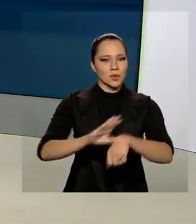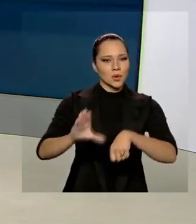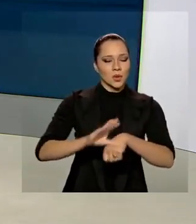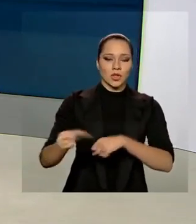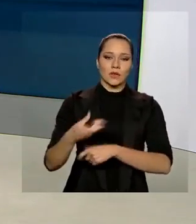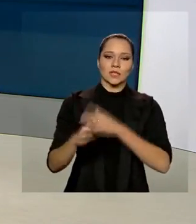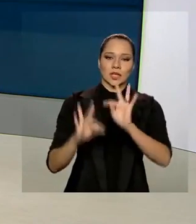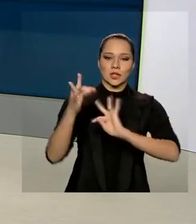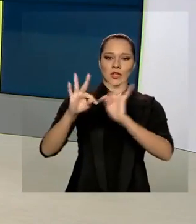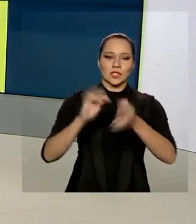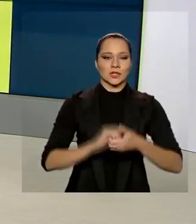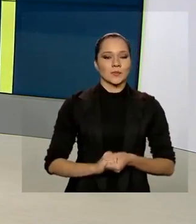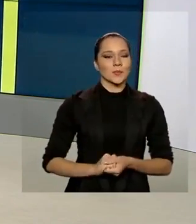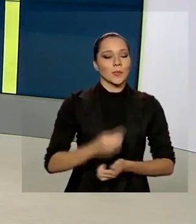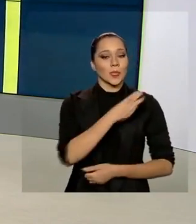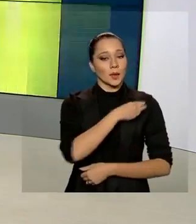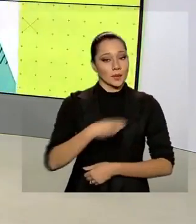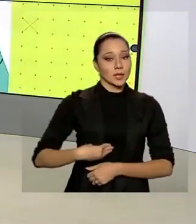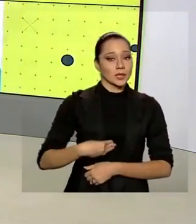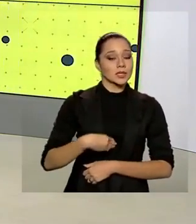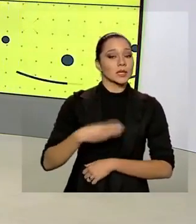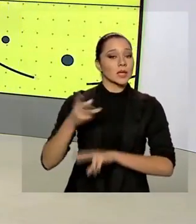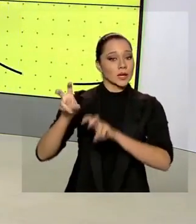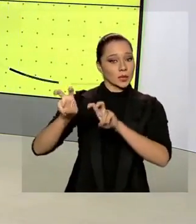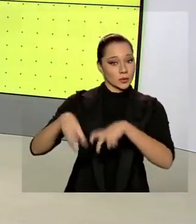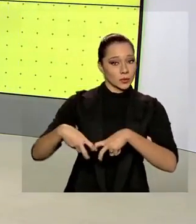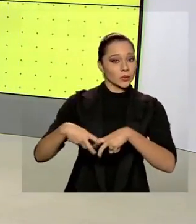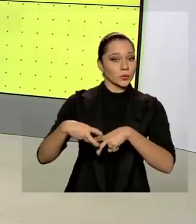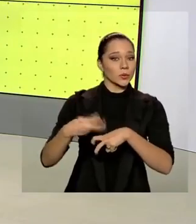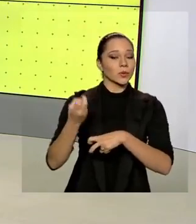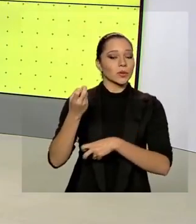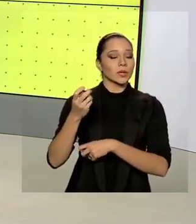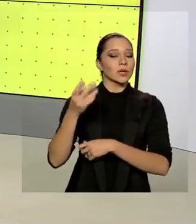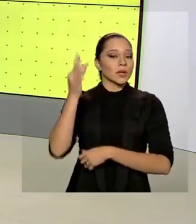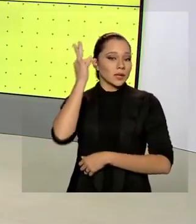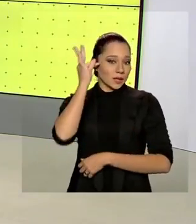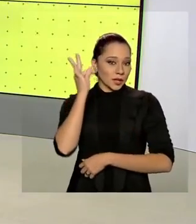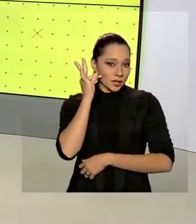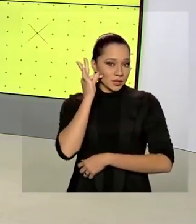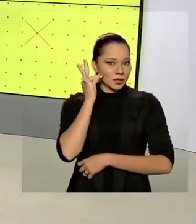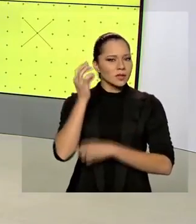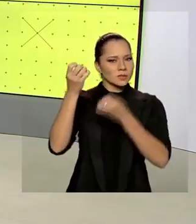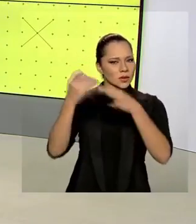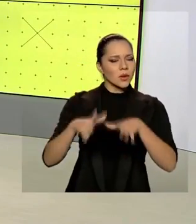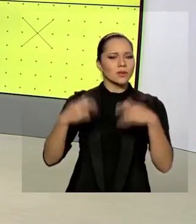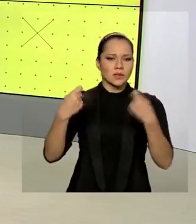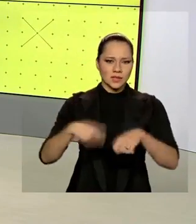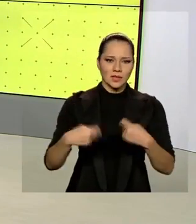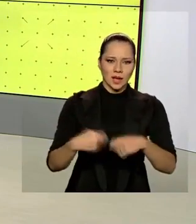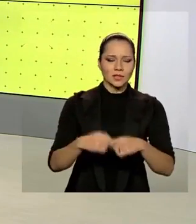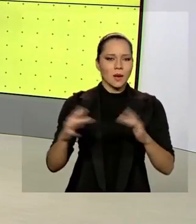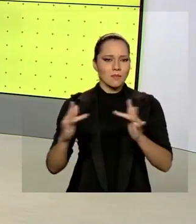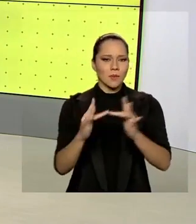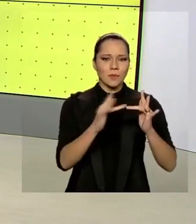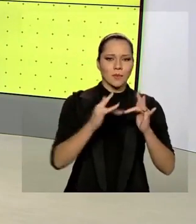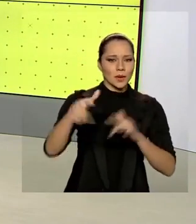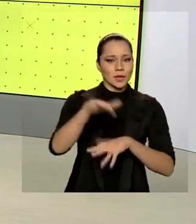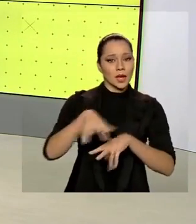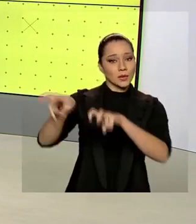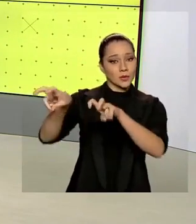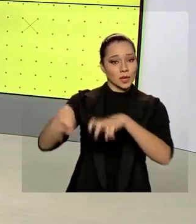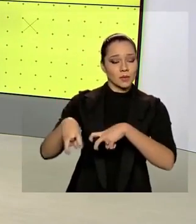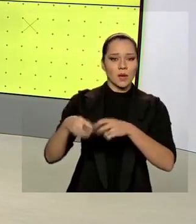novas tecnologias. A ministra da Agricultura, Pecuária e Abastecimento, Tereza Cristina, destacou a necessidade da conectividade no